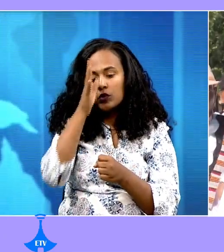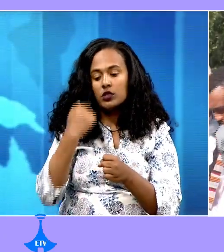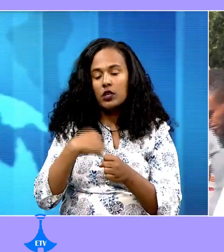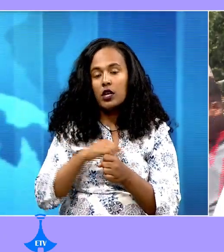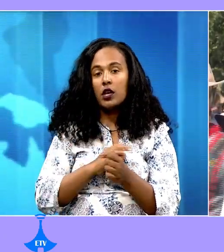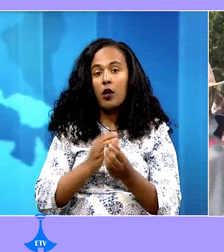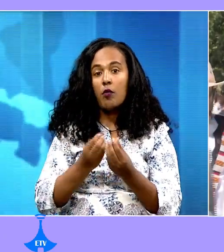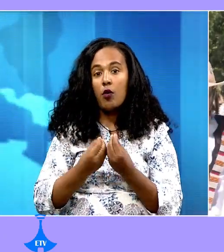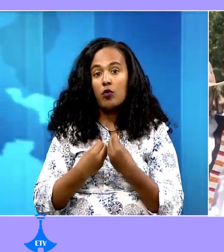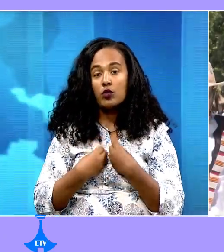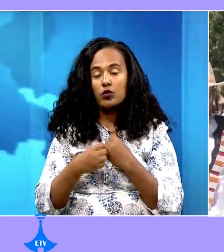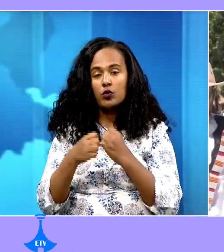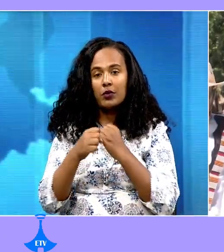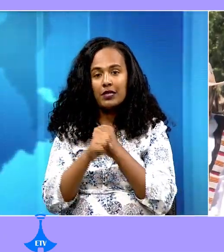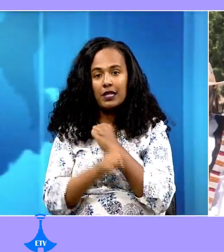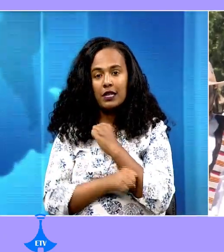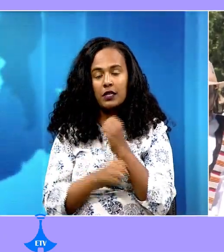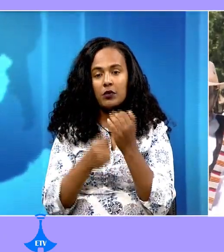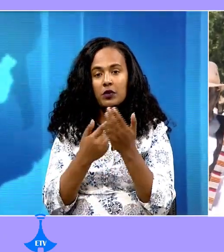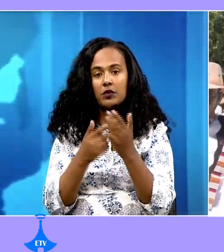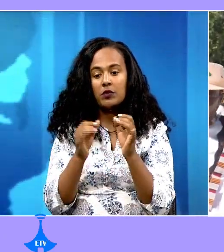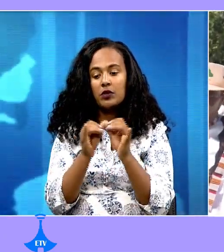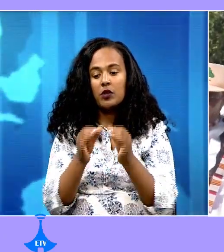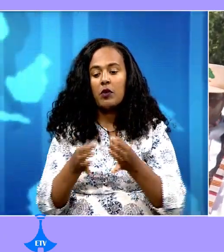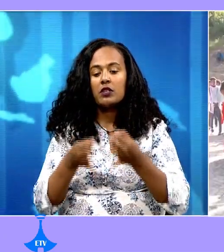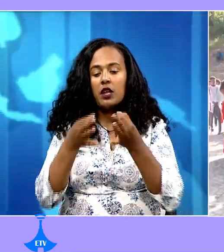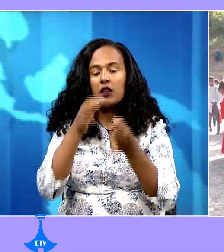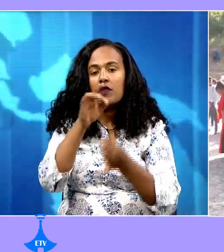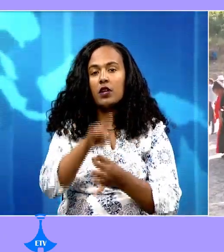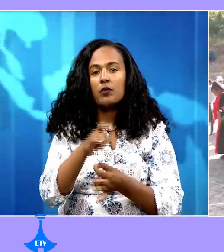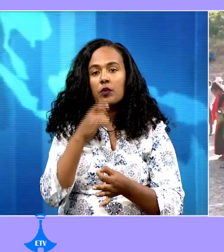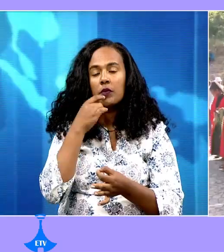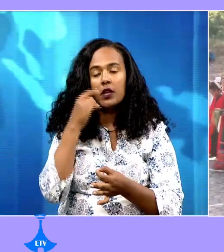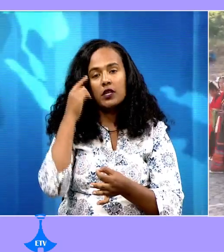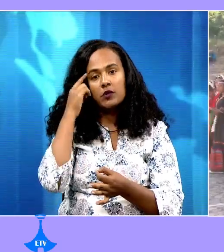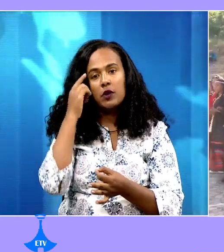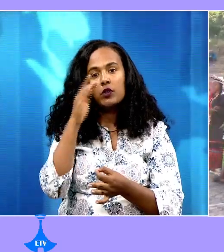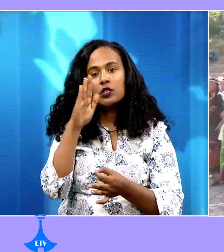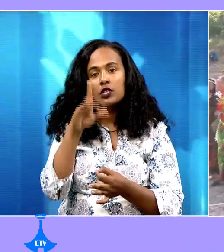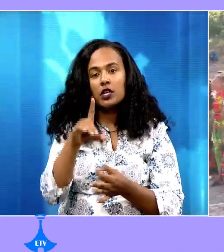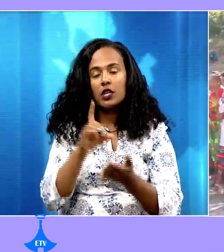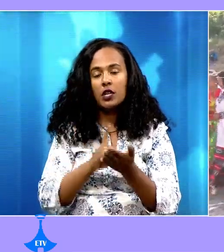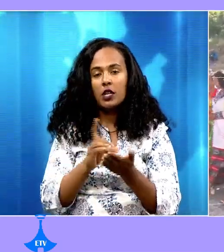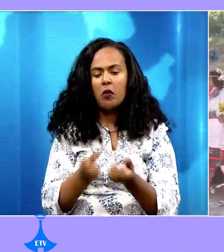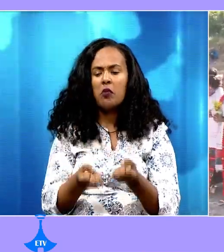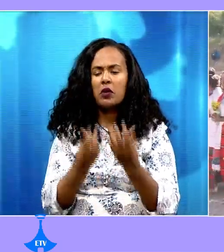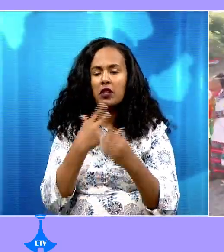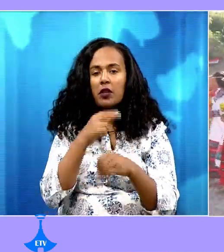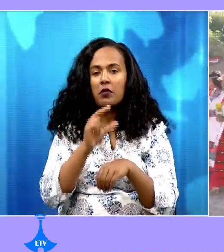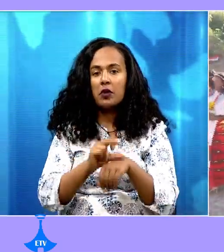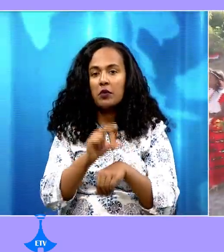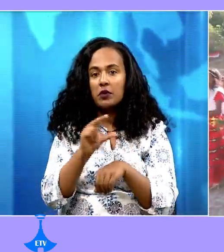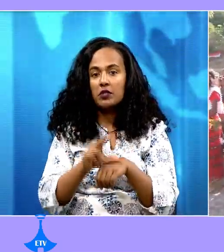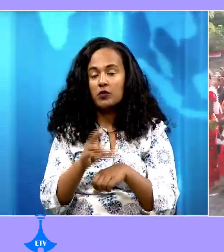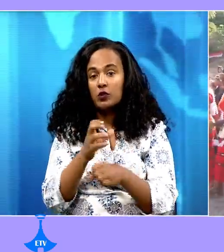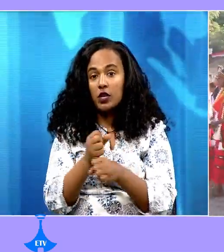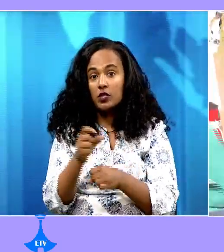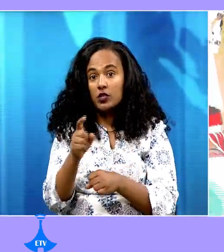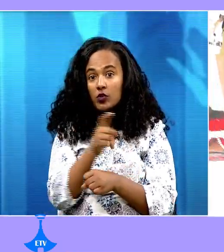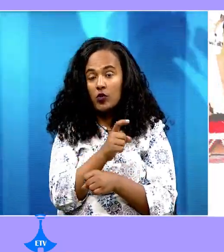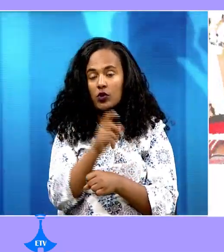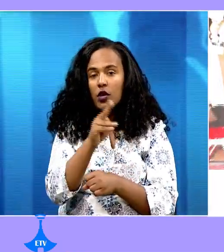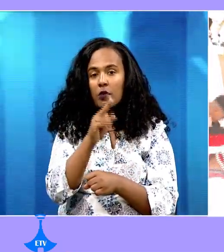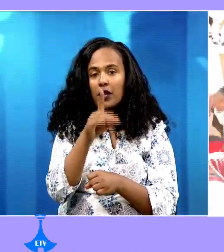መልኩ እኛም ደግሞ ለትውልድ በዛ መስፈርት ማስተላለፍ አለብን ብዬ አስባለሁ። የሸገር ከተማ በርካታ ብሔር ብሔረሰቦችን የያዘች በመሆኑ